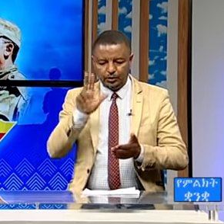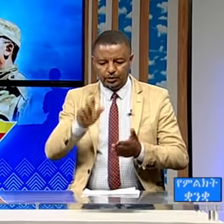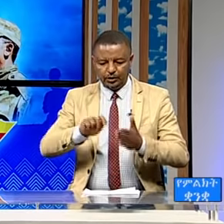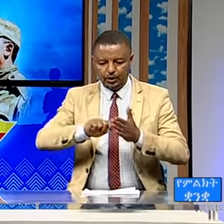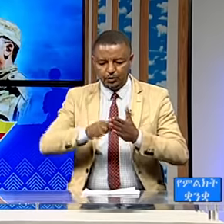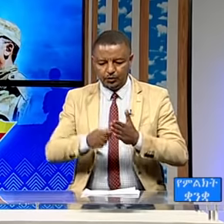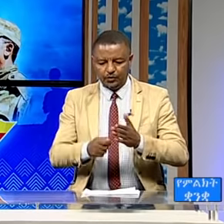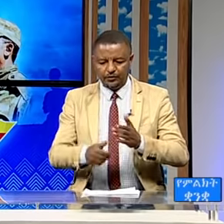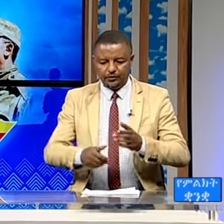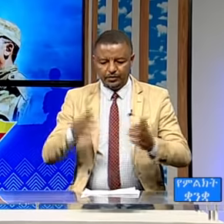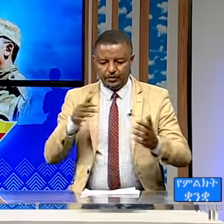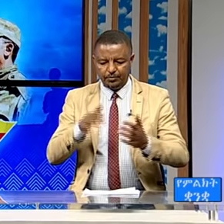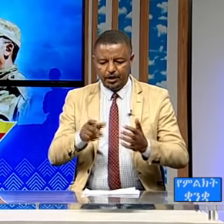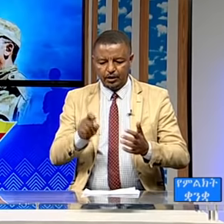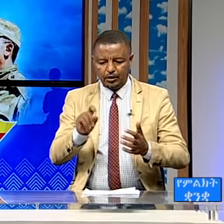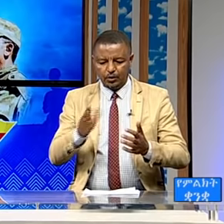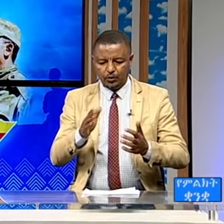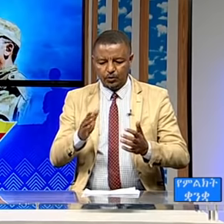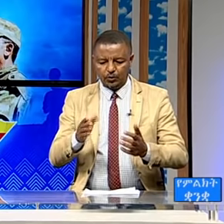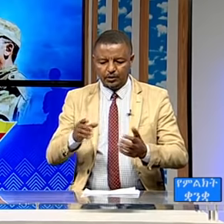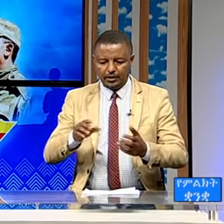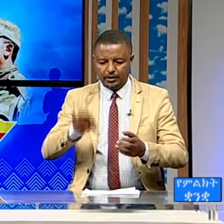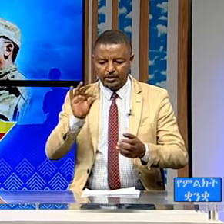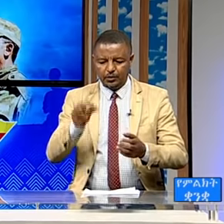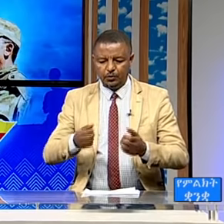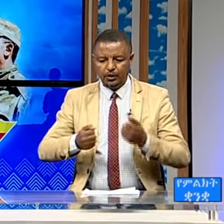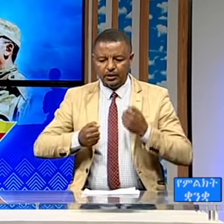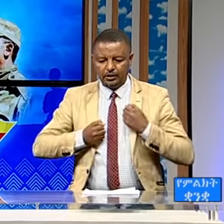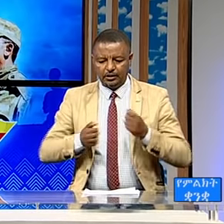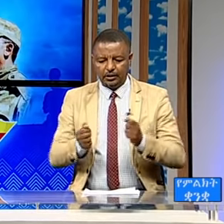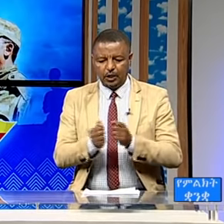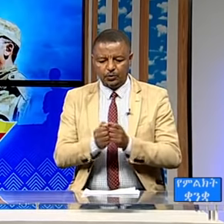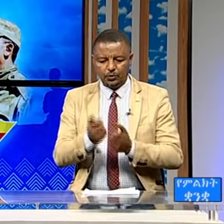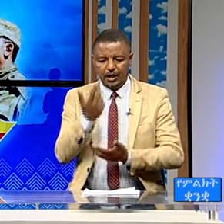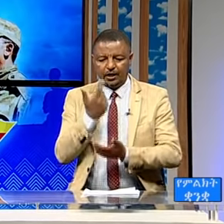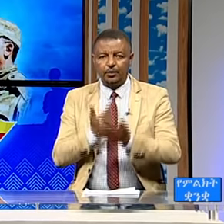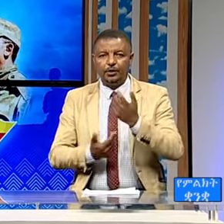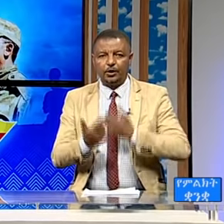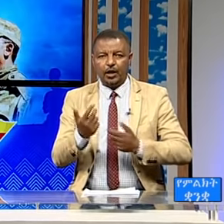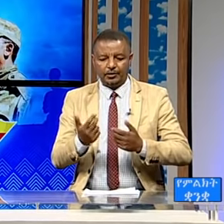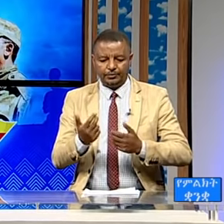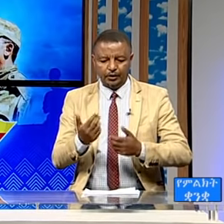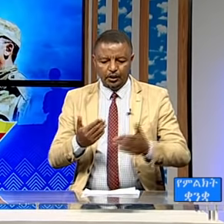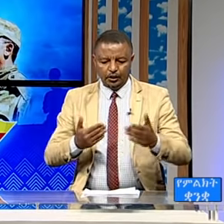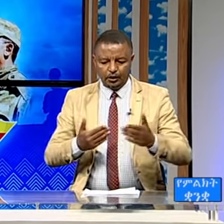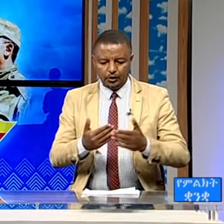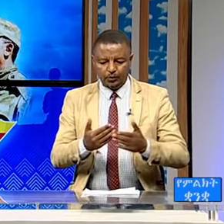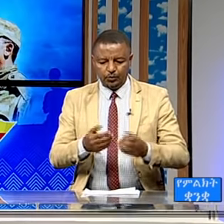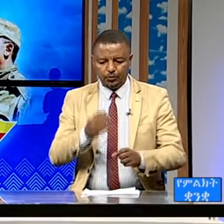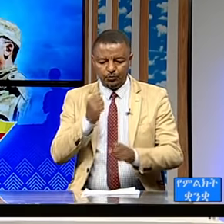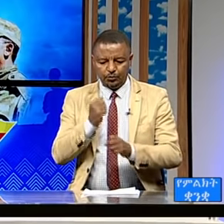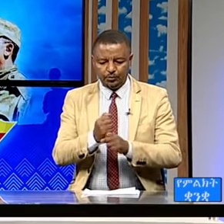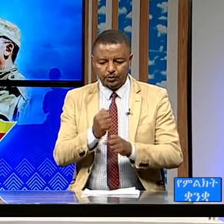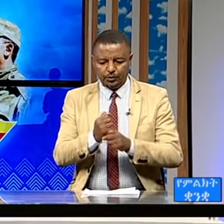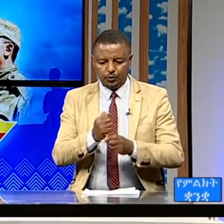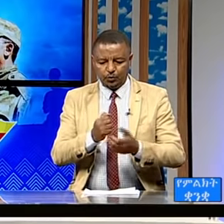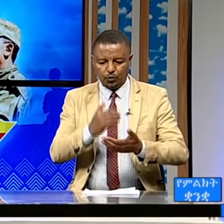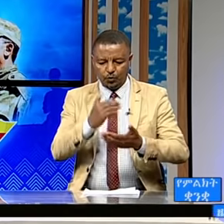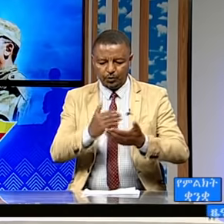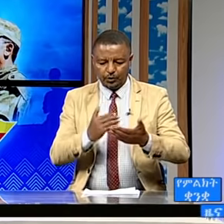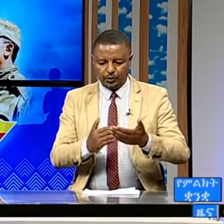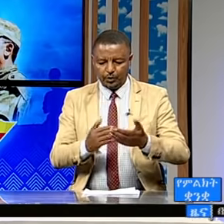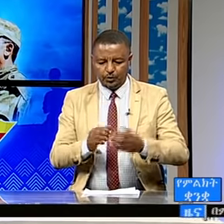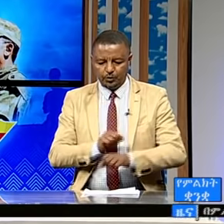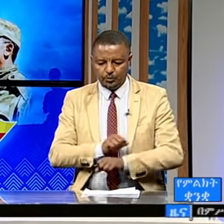ሚኒስትሩ በሶስተኛው ቁልፍ ገንባር ደጎሎ ተገኝተው ከሰራዊቱ ጋር መክረዋል። ከሰሞኑ